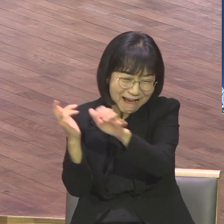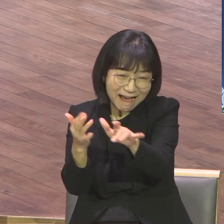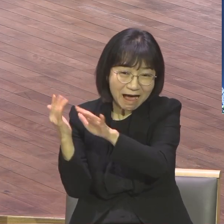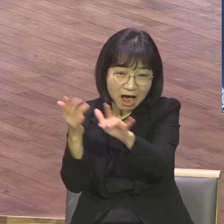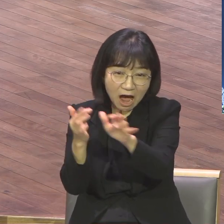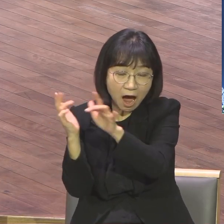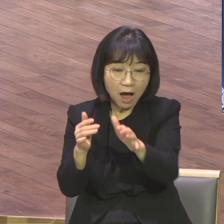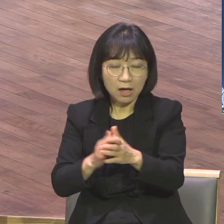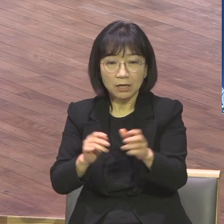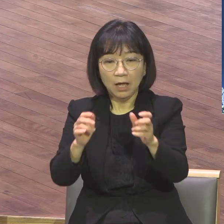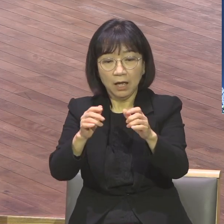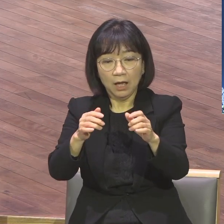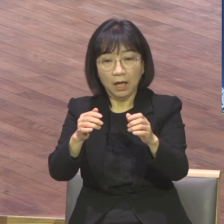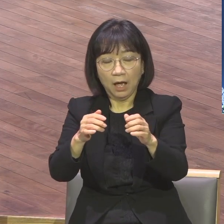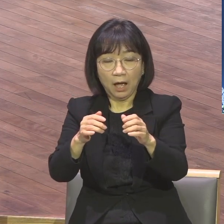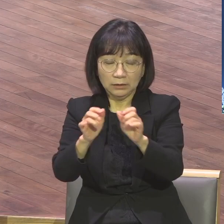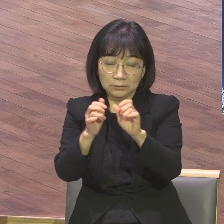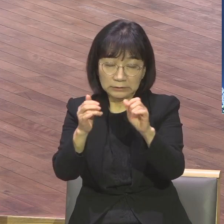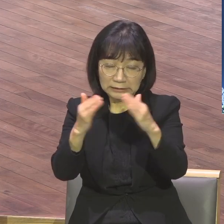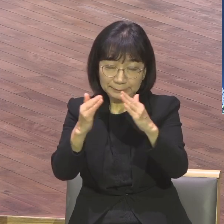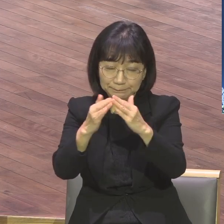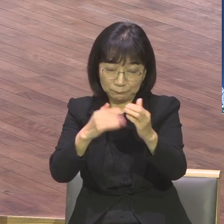사람들이 많이 와서